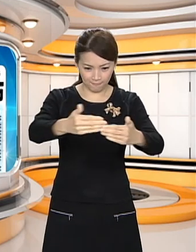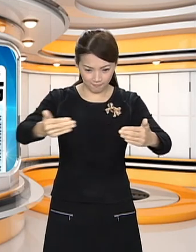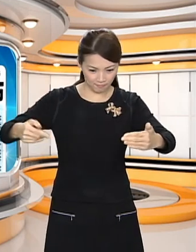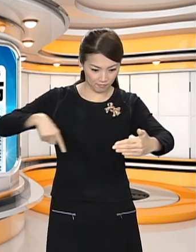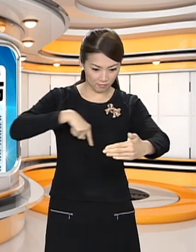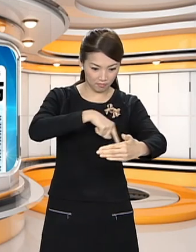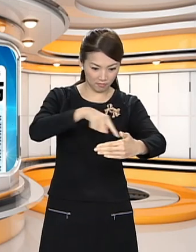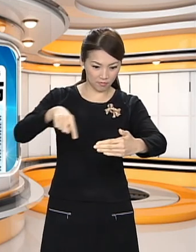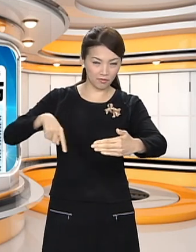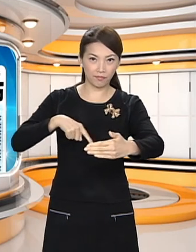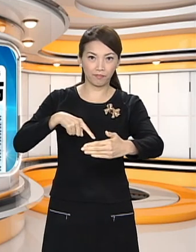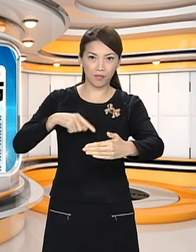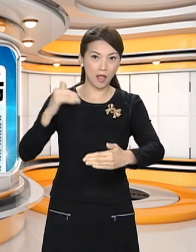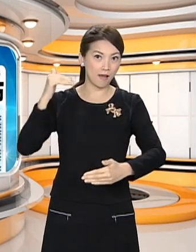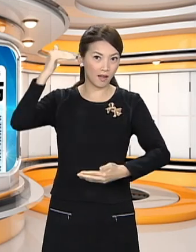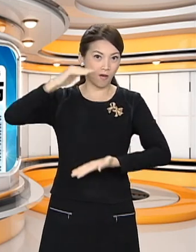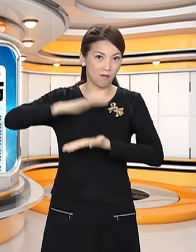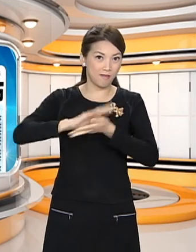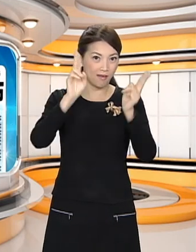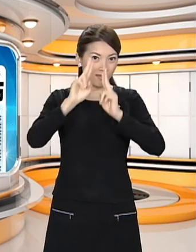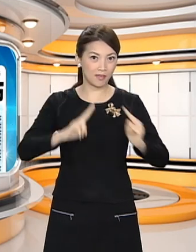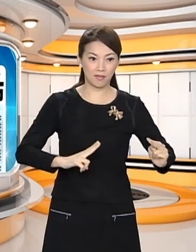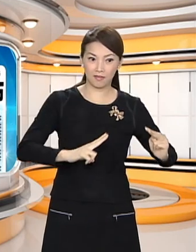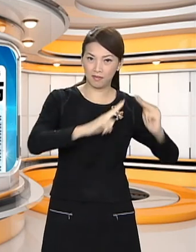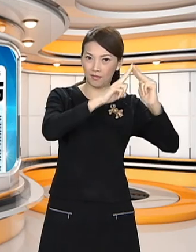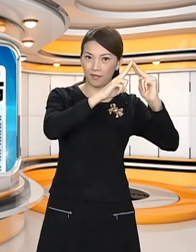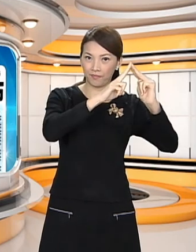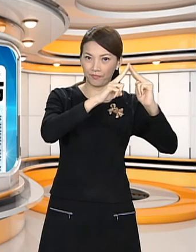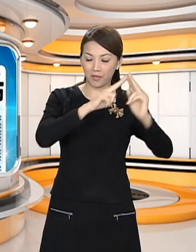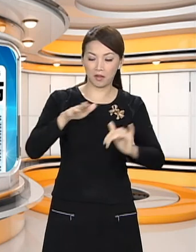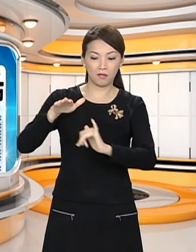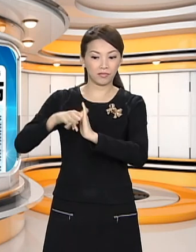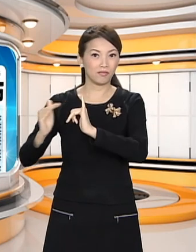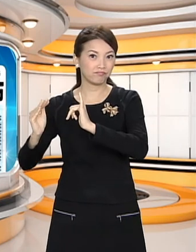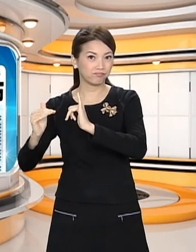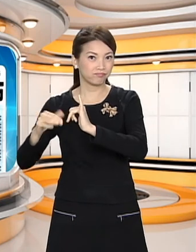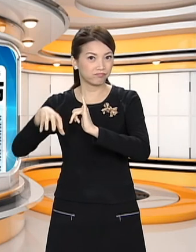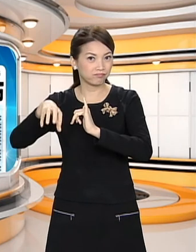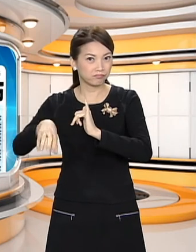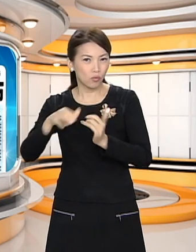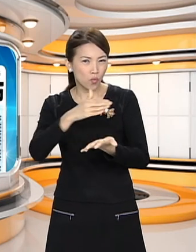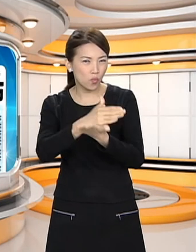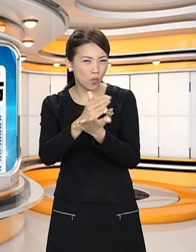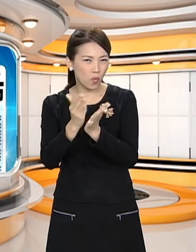有没有高压电塔、殡仪馆等嫌恶的设施，都要详细记载。